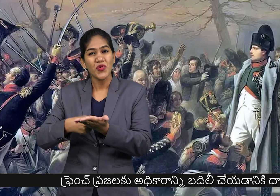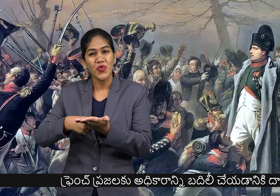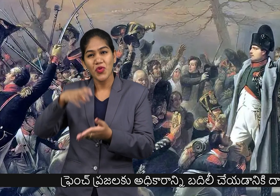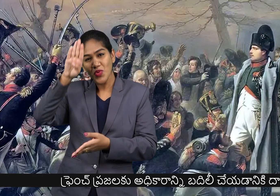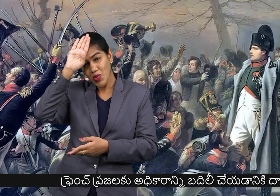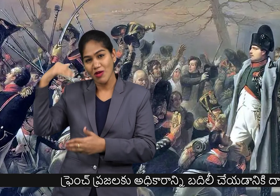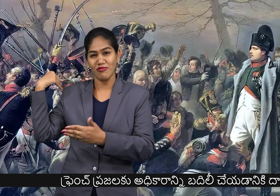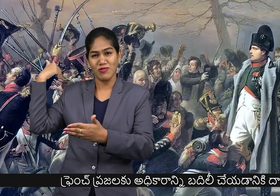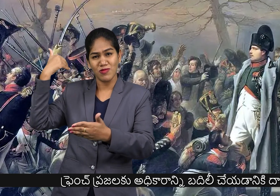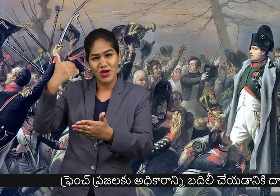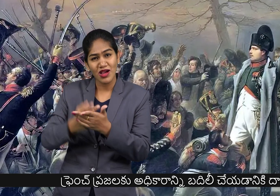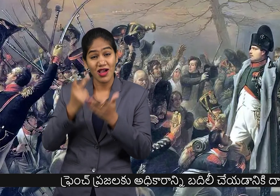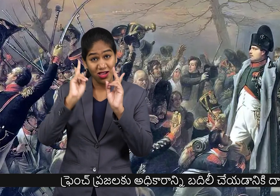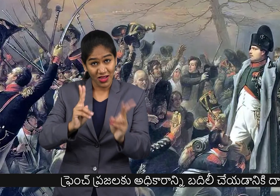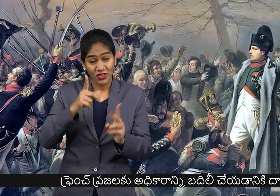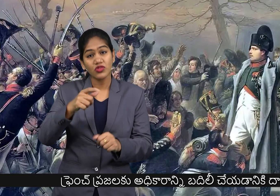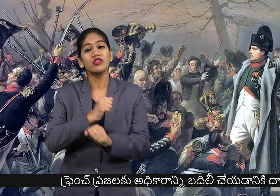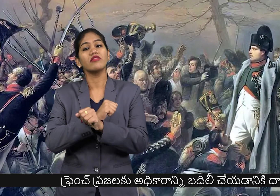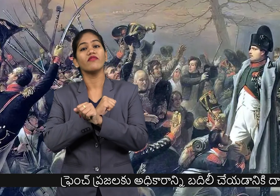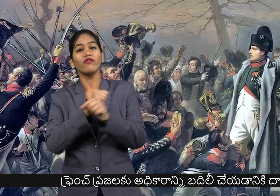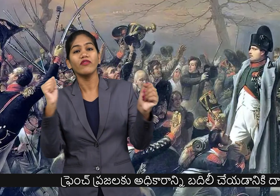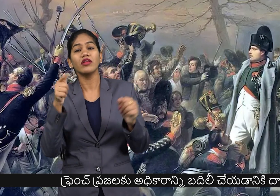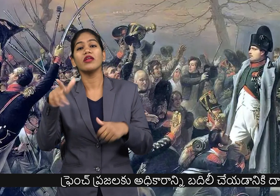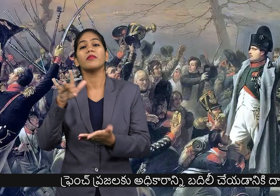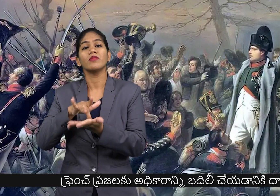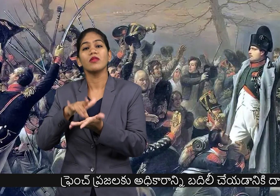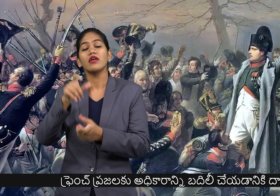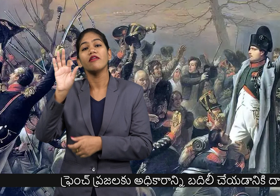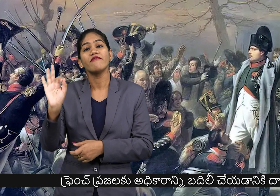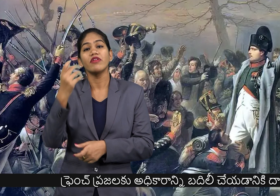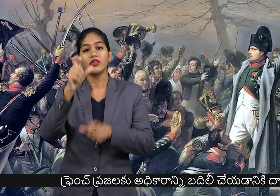ఫ్రెంచ్ ప్రజలకు అధికారాన్ని బదిలీ చేయడానికి దారితీసింది.